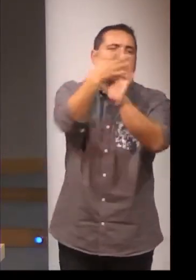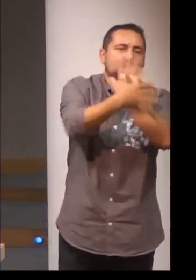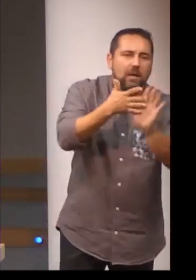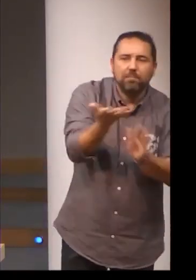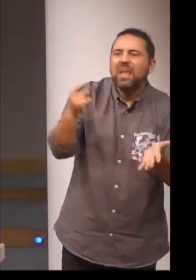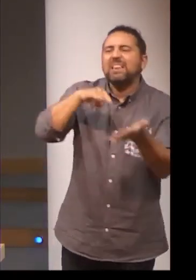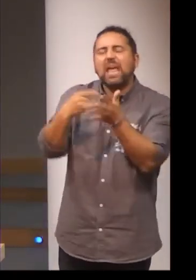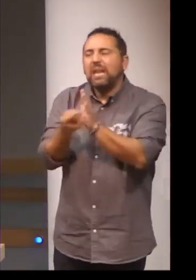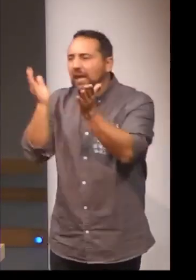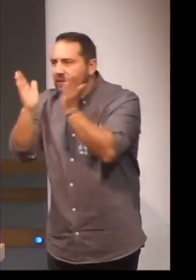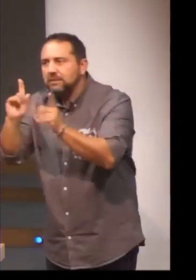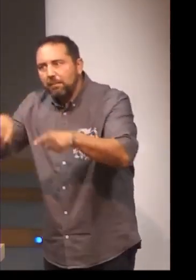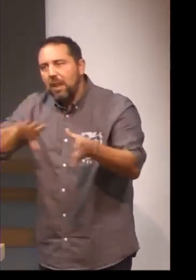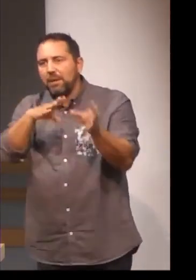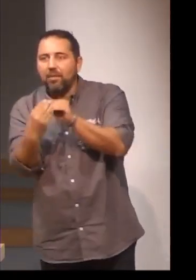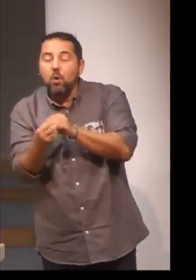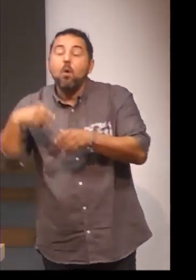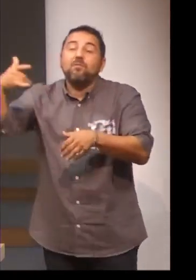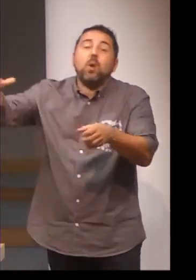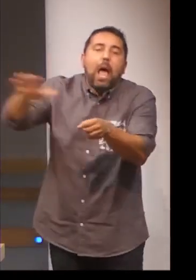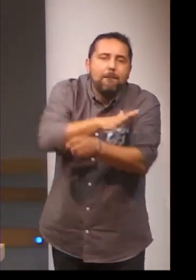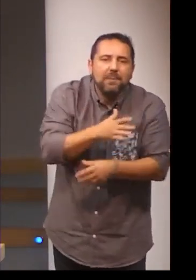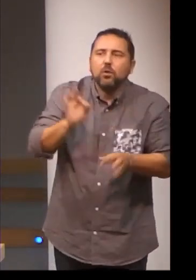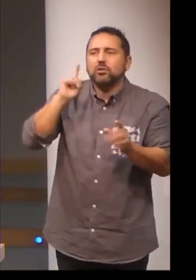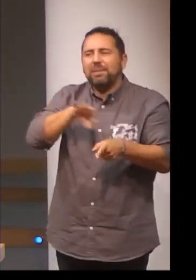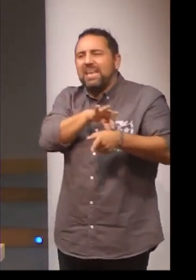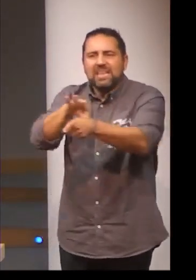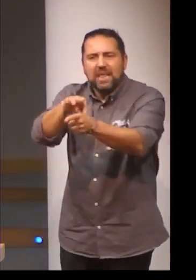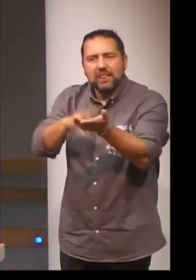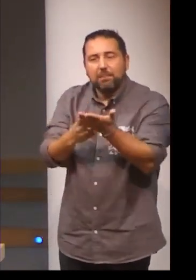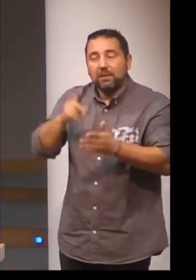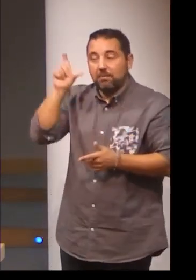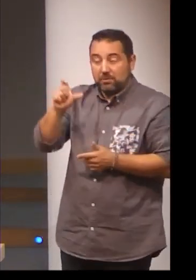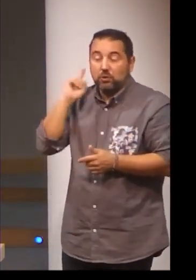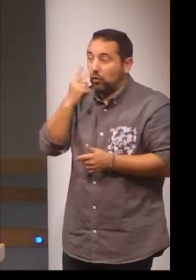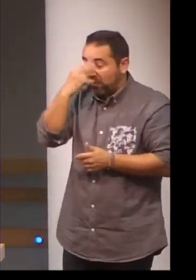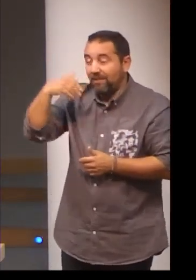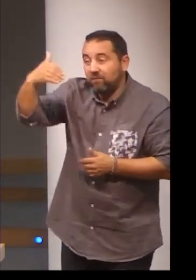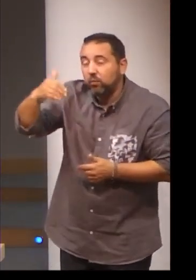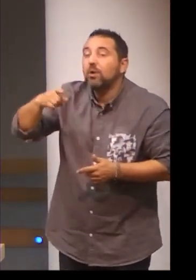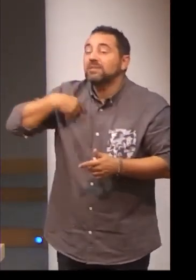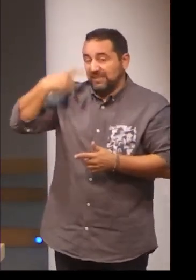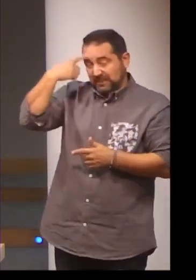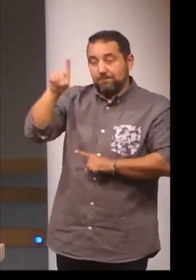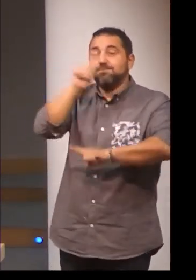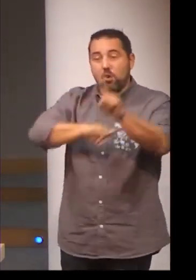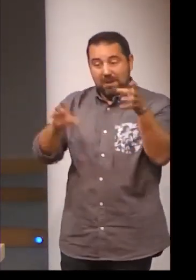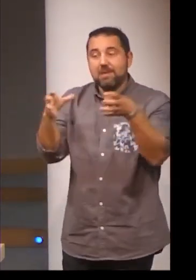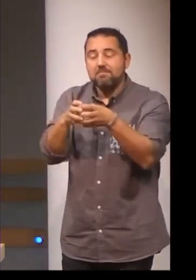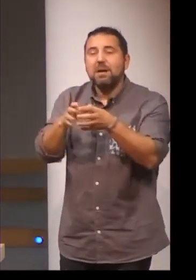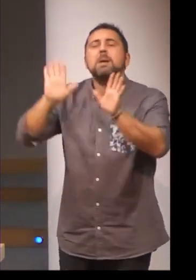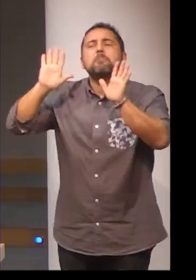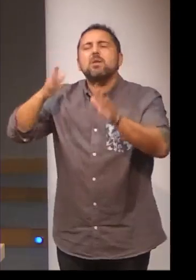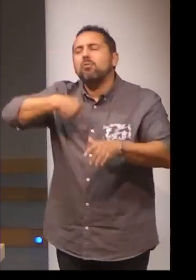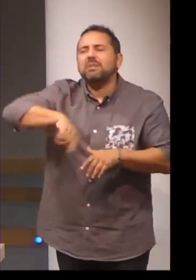técnicas, ámbitos cuando corresponda, o guía e interpretación de personas sordociegas. Pero también es cierto que, junto a todo esto, lo que hemos conseguido ha sido